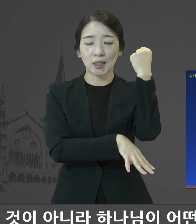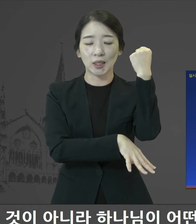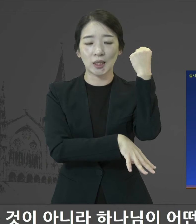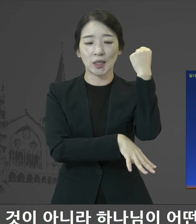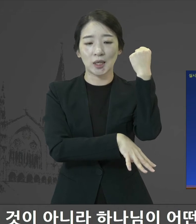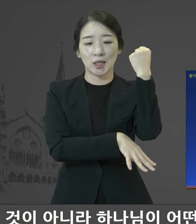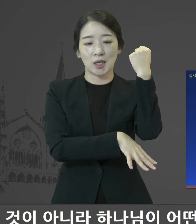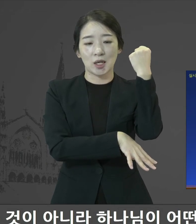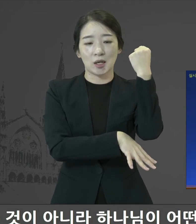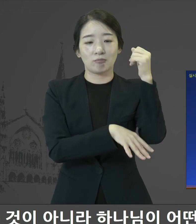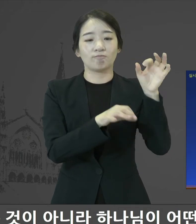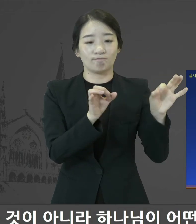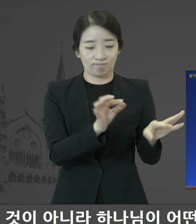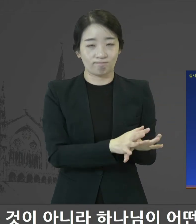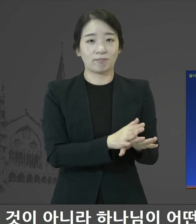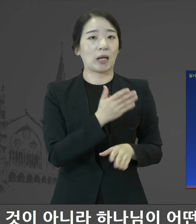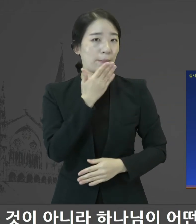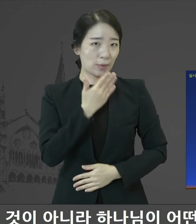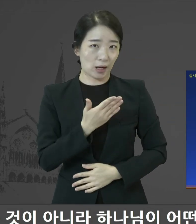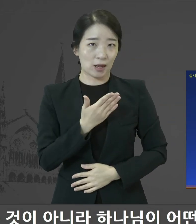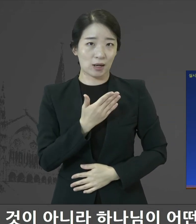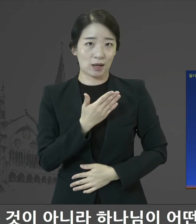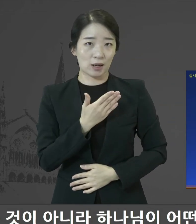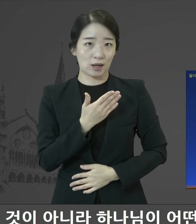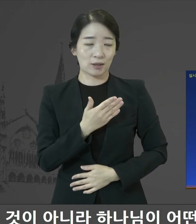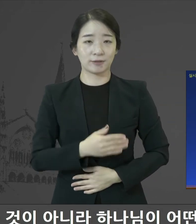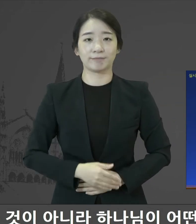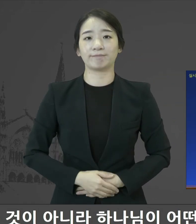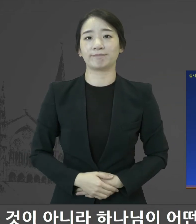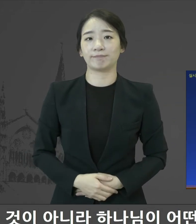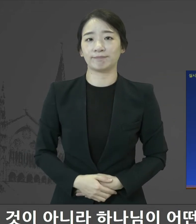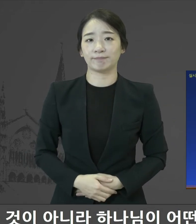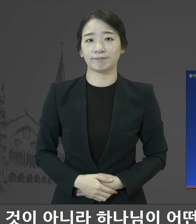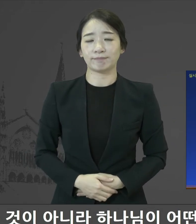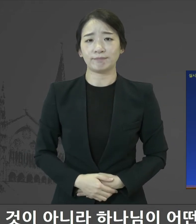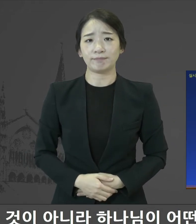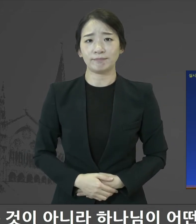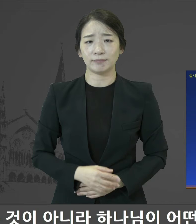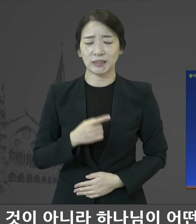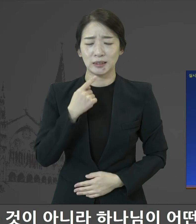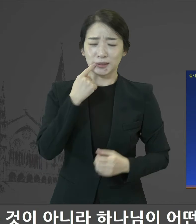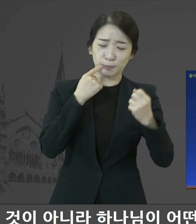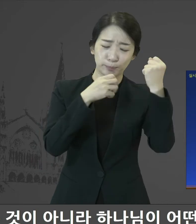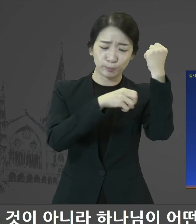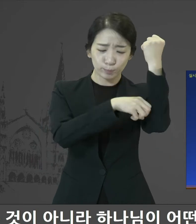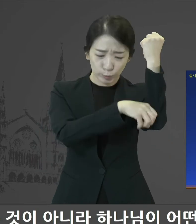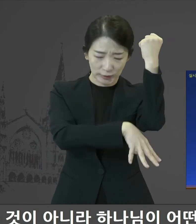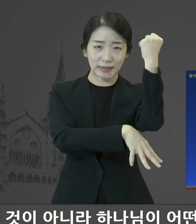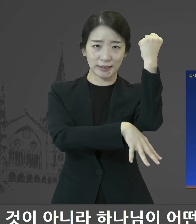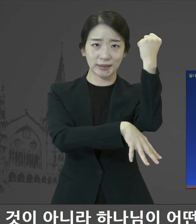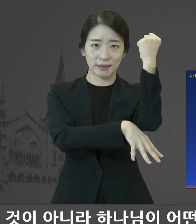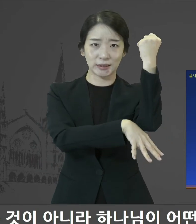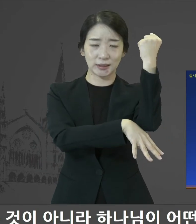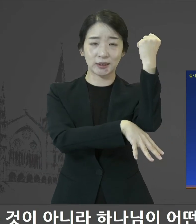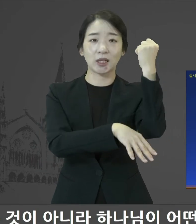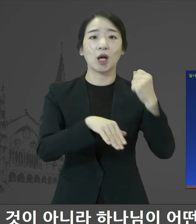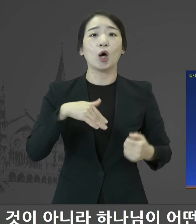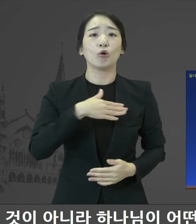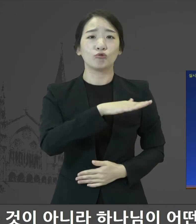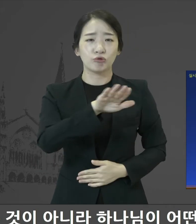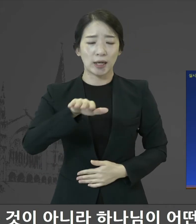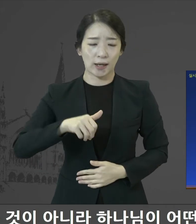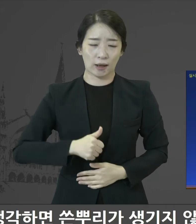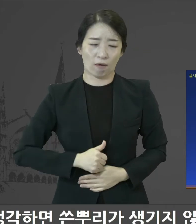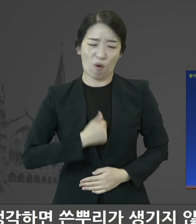교훈을 주는 겁니다. 사랑하는 여러분, 이 쓴뿌리는 우리에게 분노만 만들